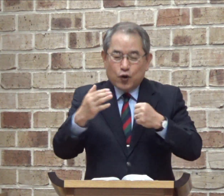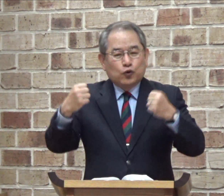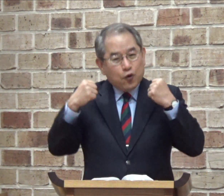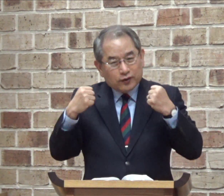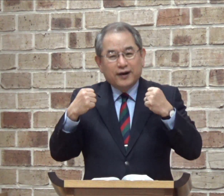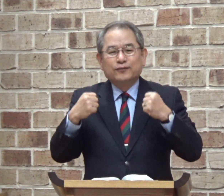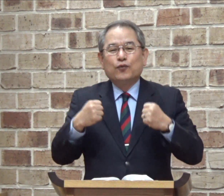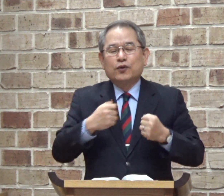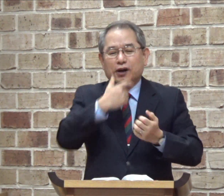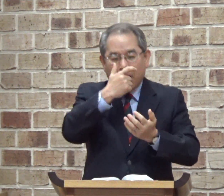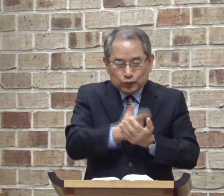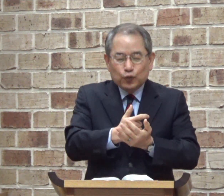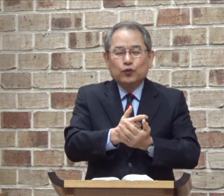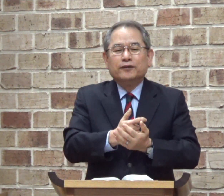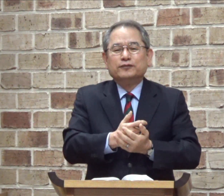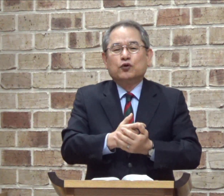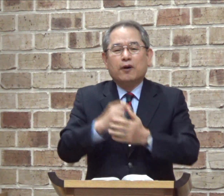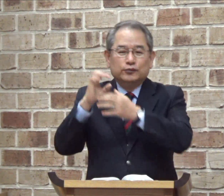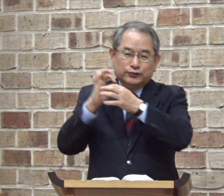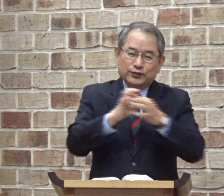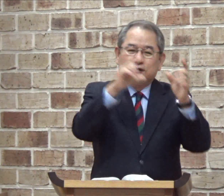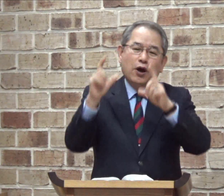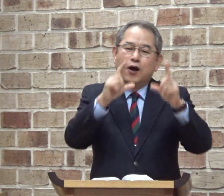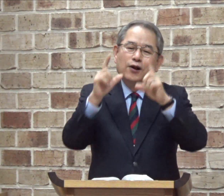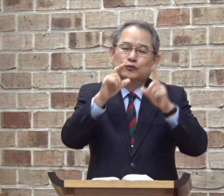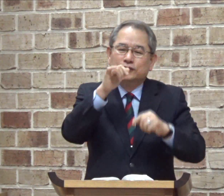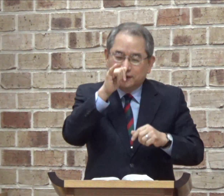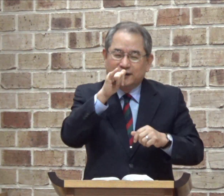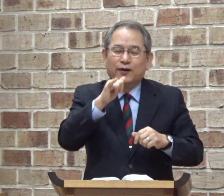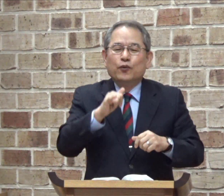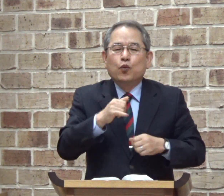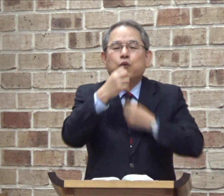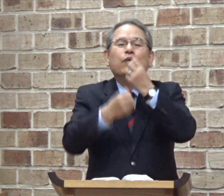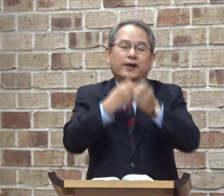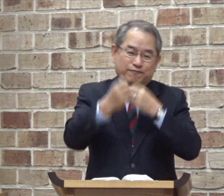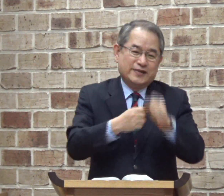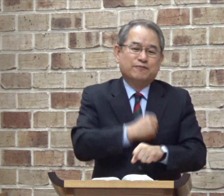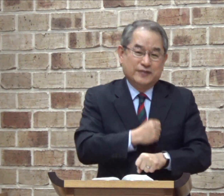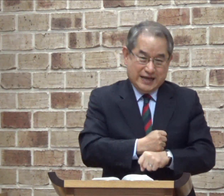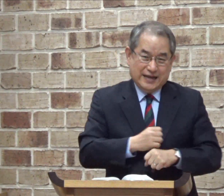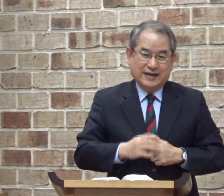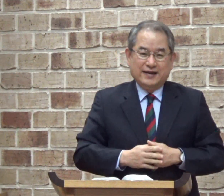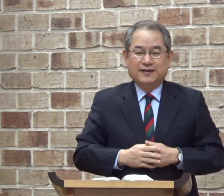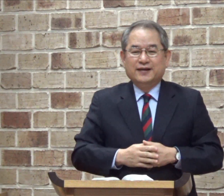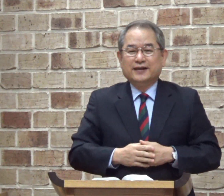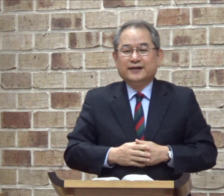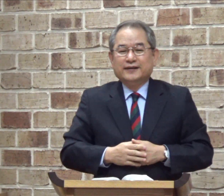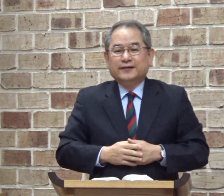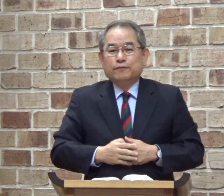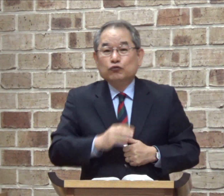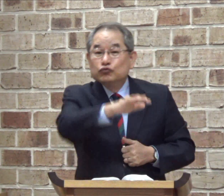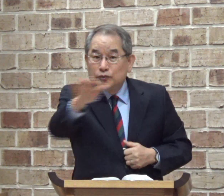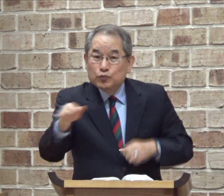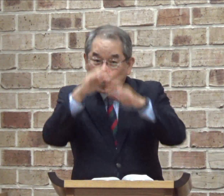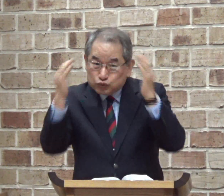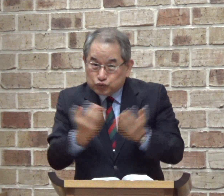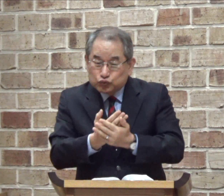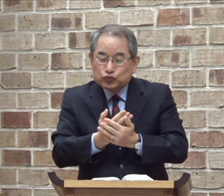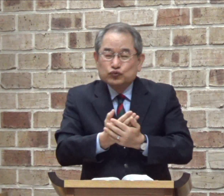제가 이렇게 여러분께 많이 감동을 여러분께서 주셨기 때문에 감동 먹고 살아서 그 영양분으로 주름이 많이